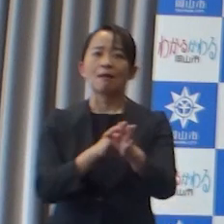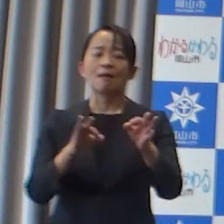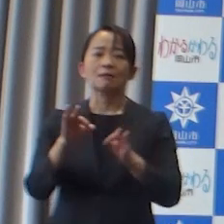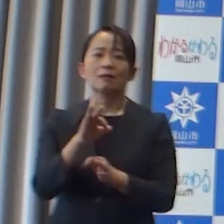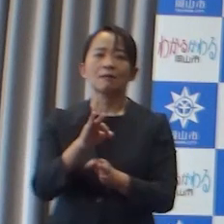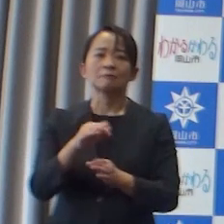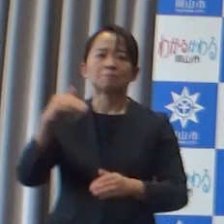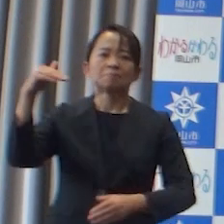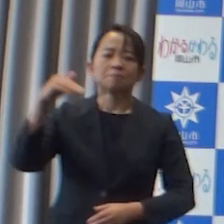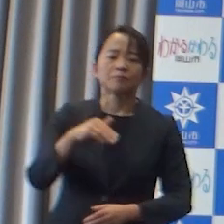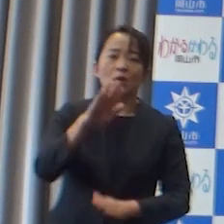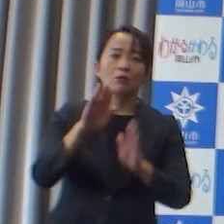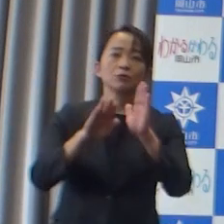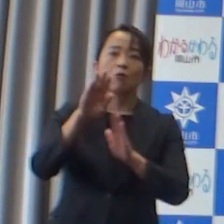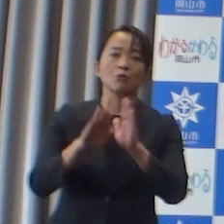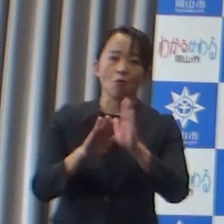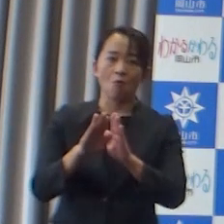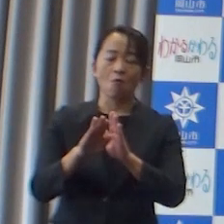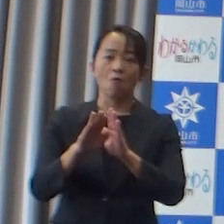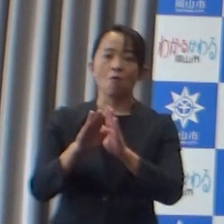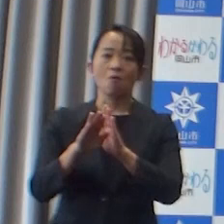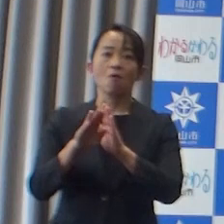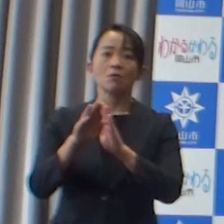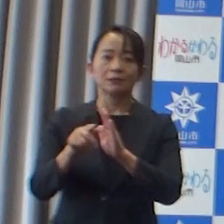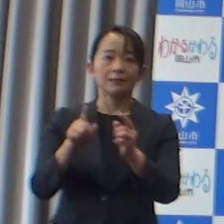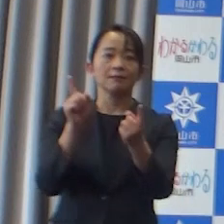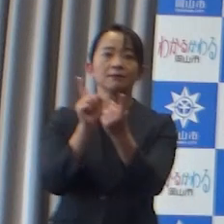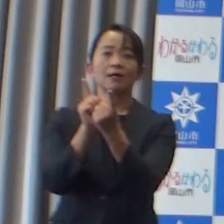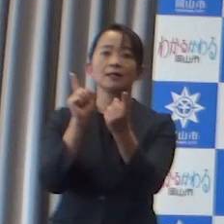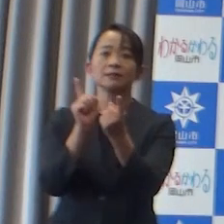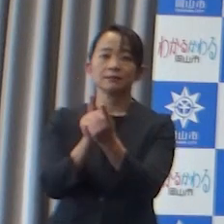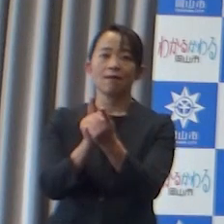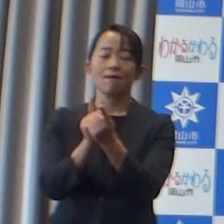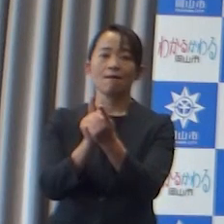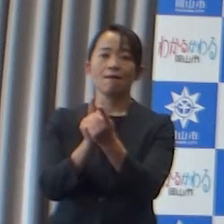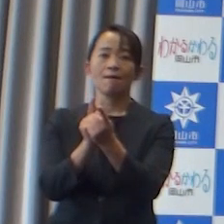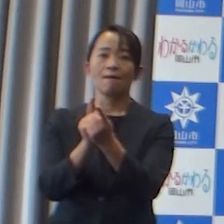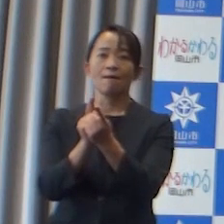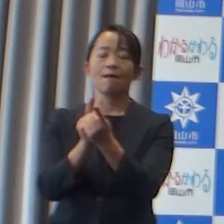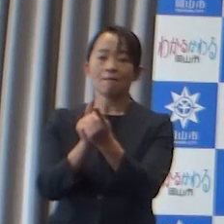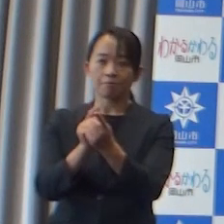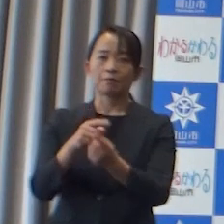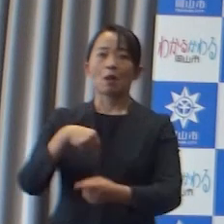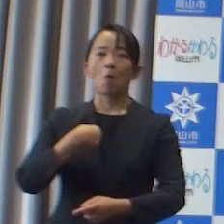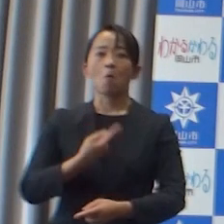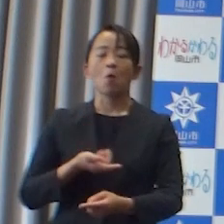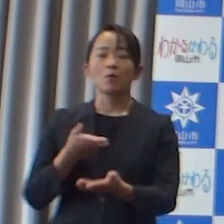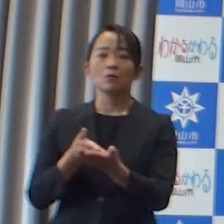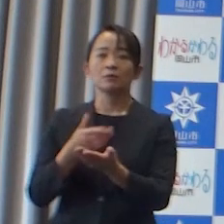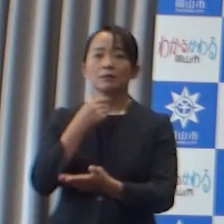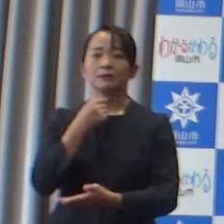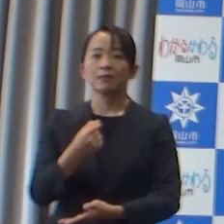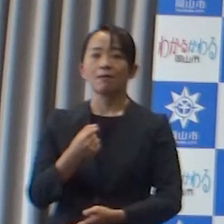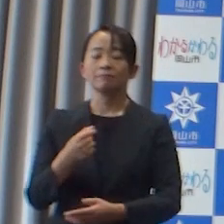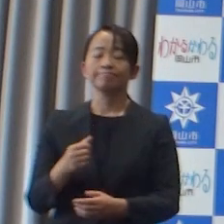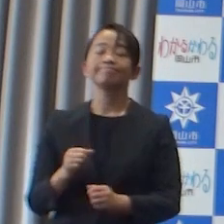ども、どういうふうにこう活用していただきたいのか、改めてその、まあ、思いを伺ってみましょう。 そうですね。